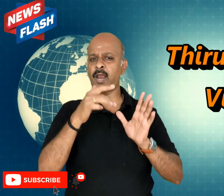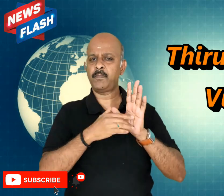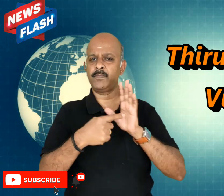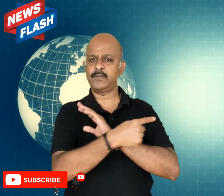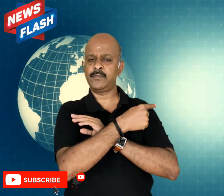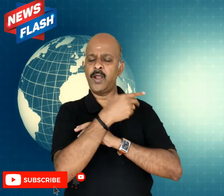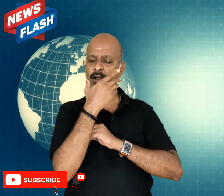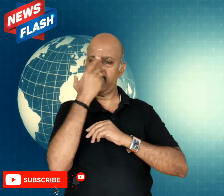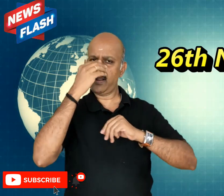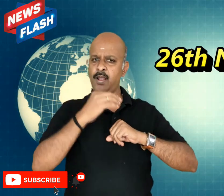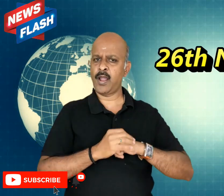த்ரீ டேஸ் பேக்